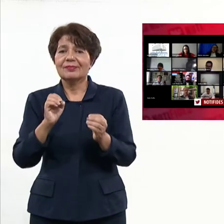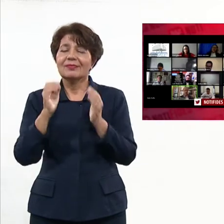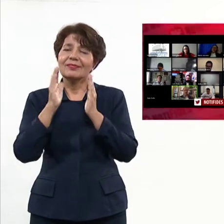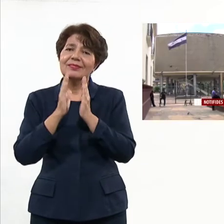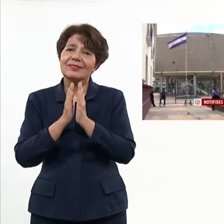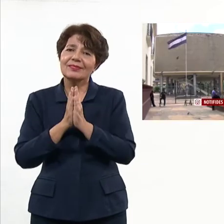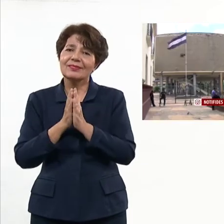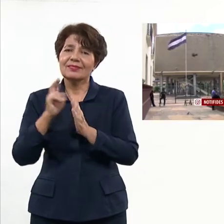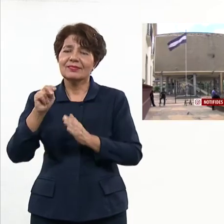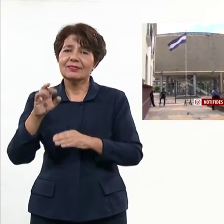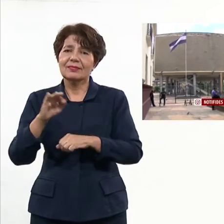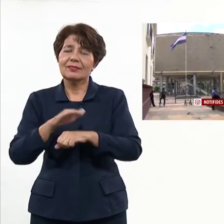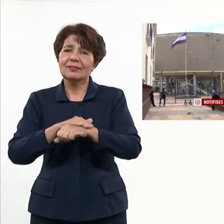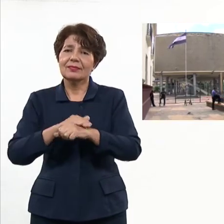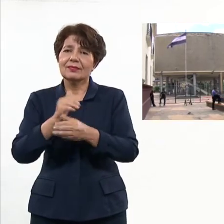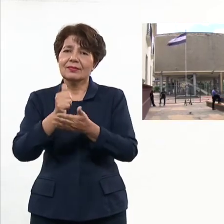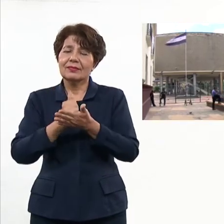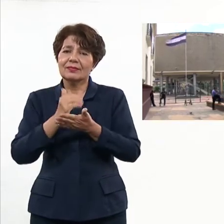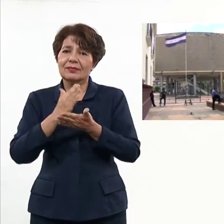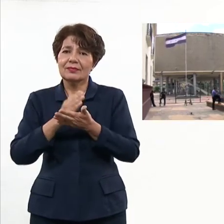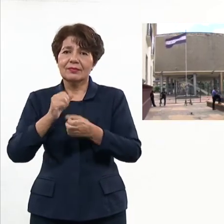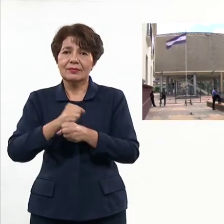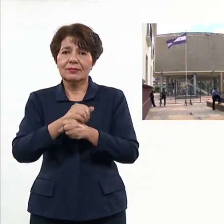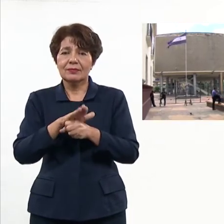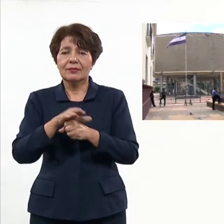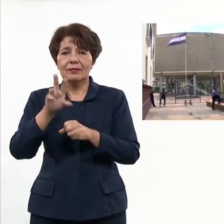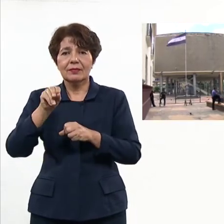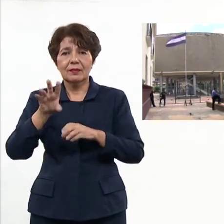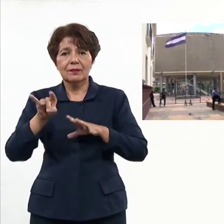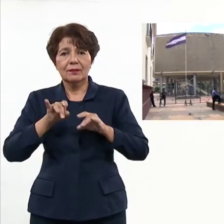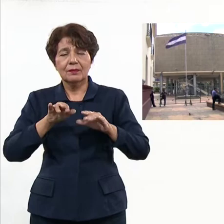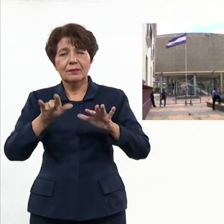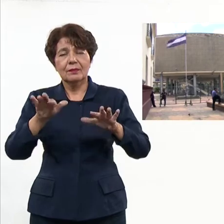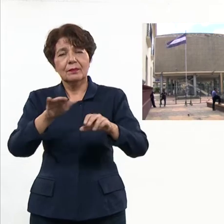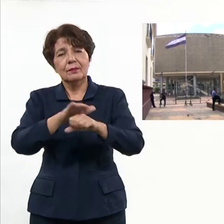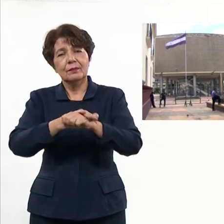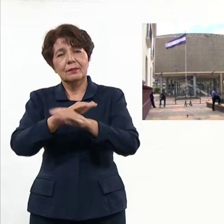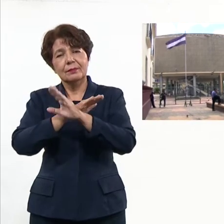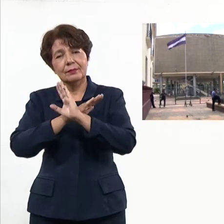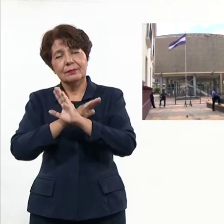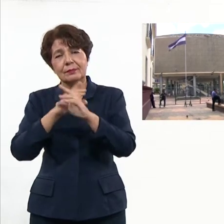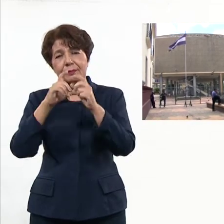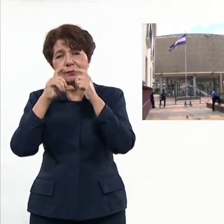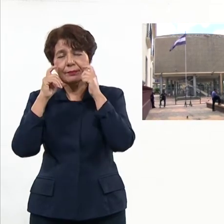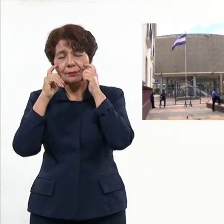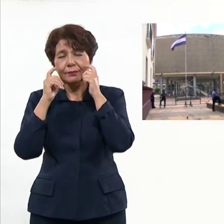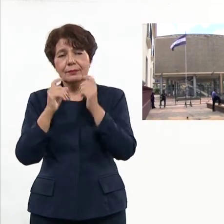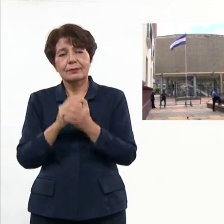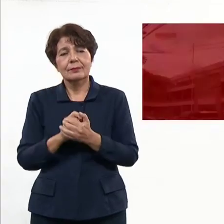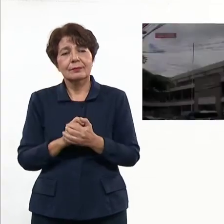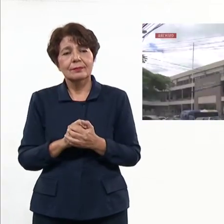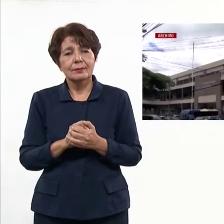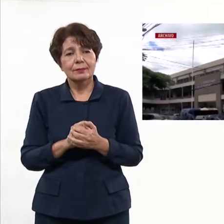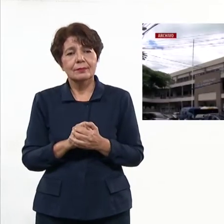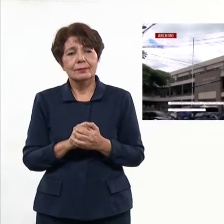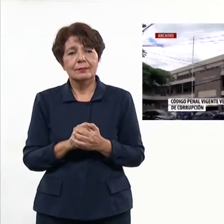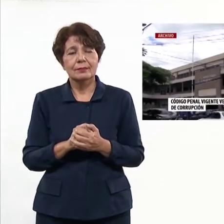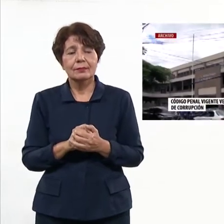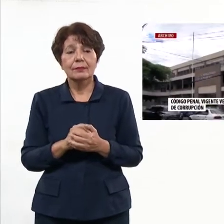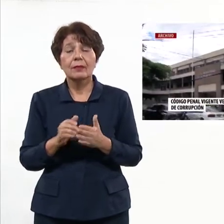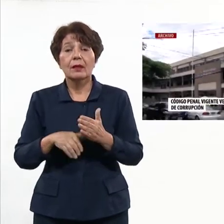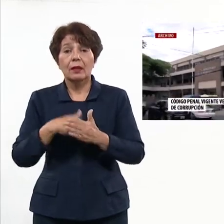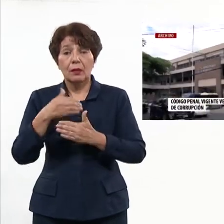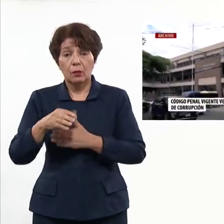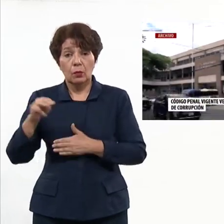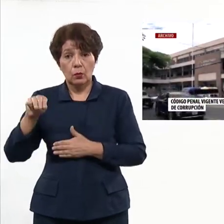medios inútiles la invitamos a que juntos erradiquemos el coronavirus les informó del edita luego que el